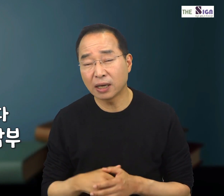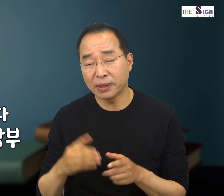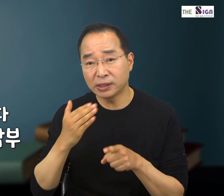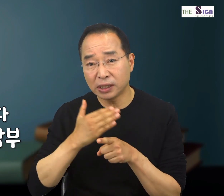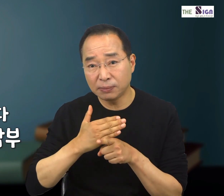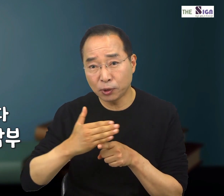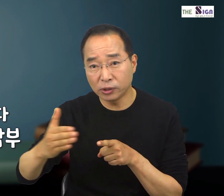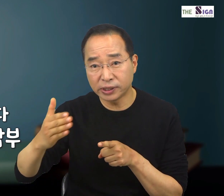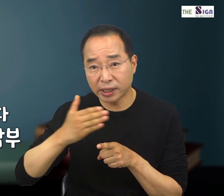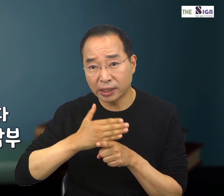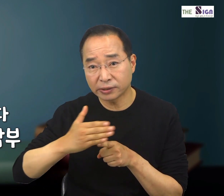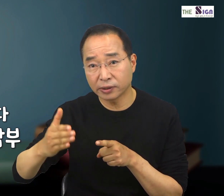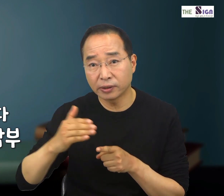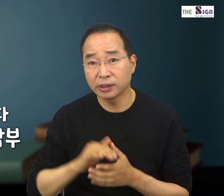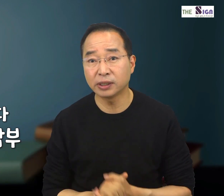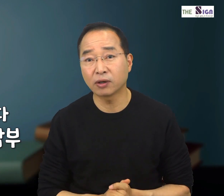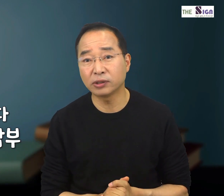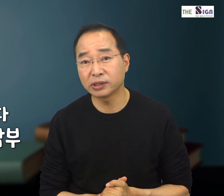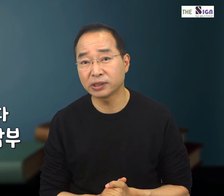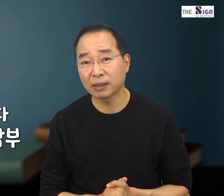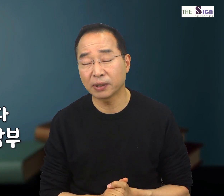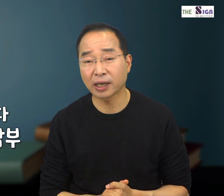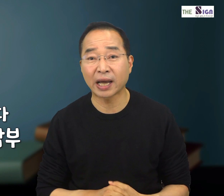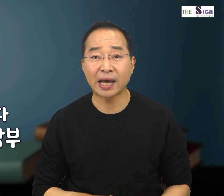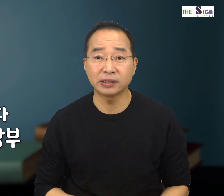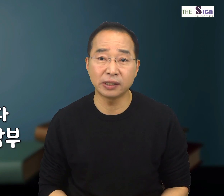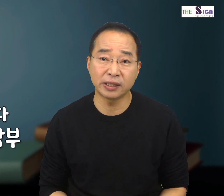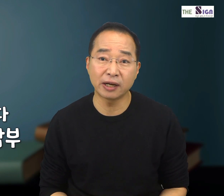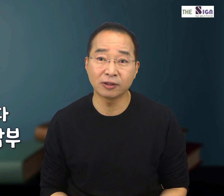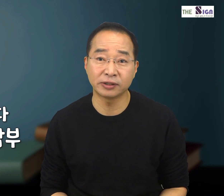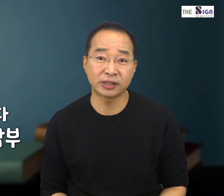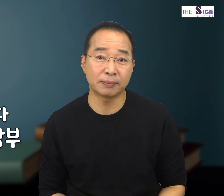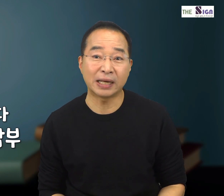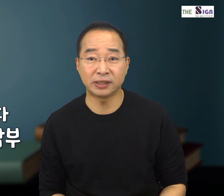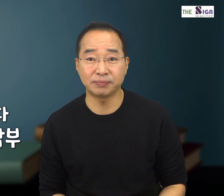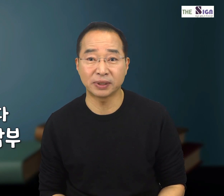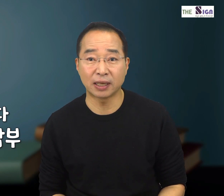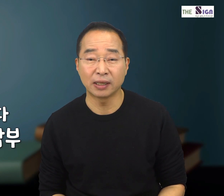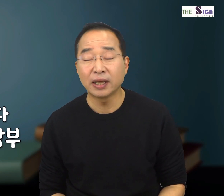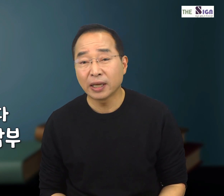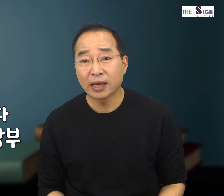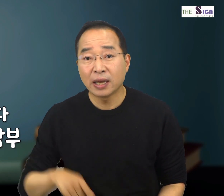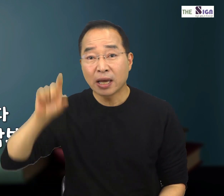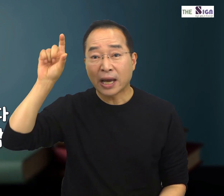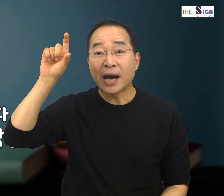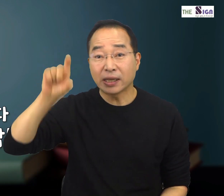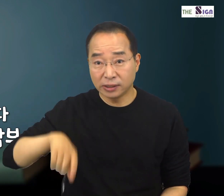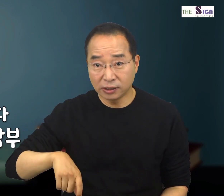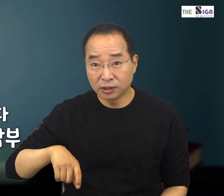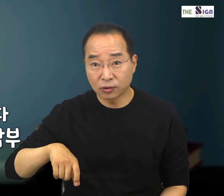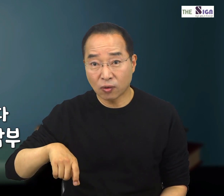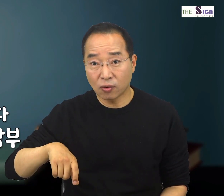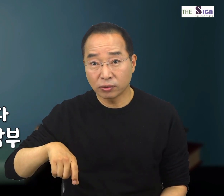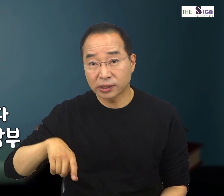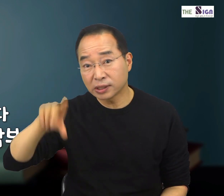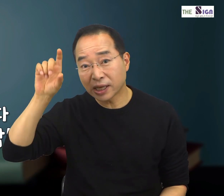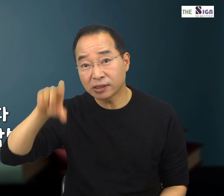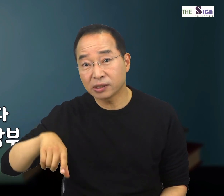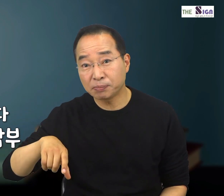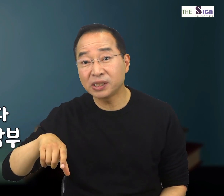이제 이 표현을 쓸 때가 있어요. 이건 언제 쓰냐면 카드에 대한 걸 쓸 때 많이 씁니다. 카드를 긋고, 사실 카드는